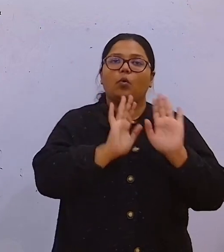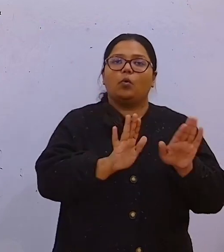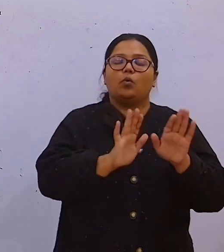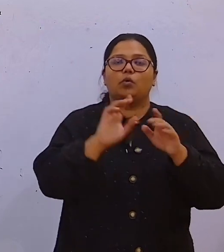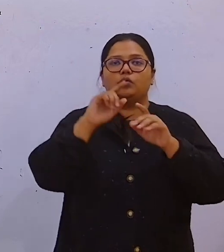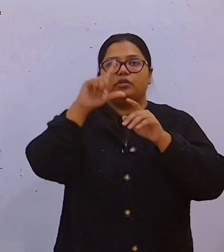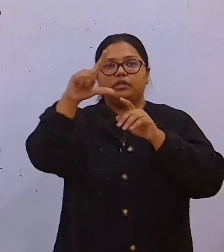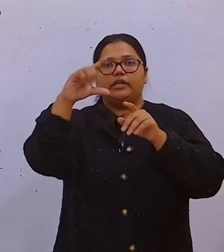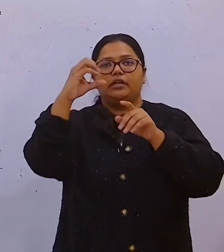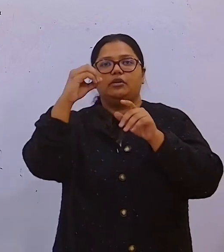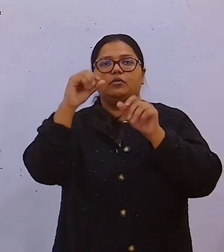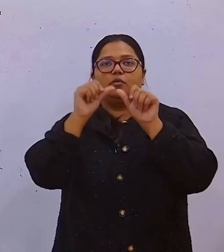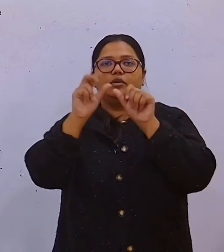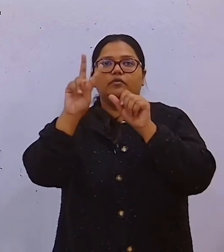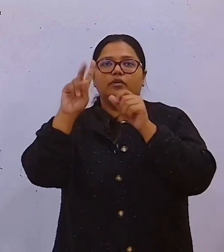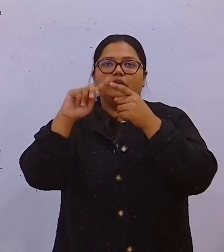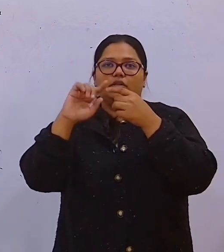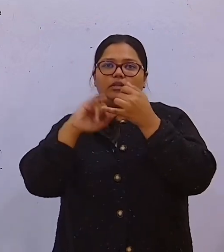मुझे बताओ।